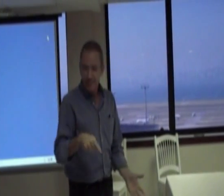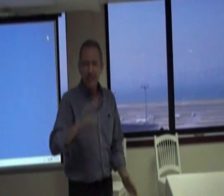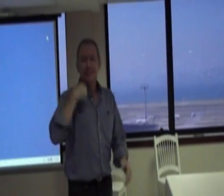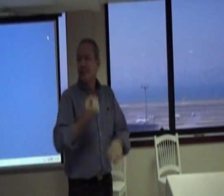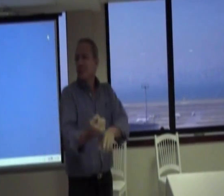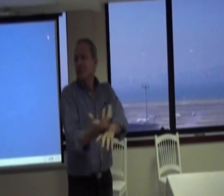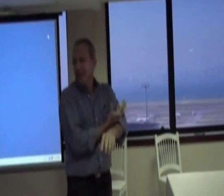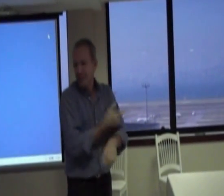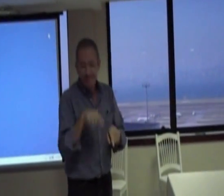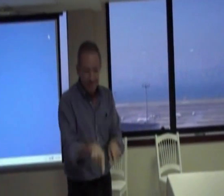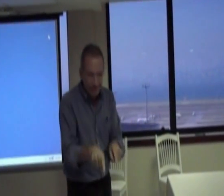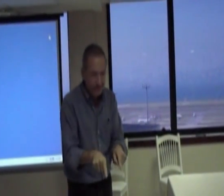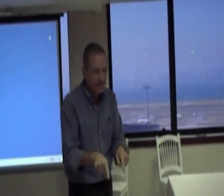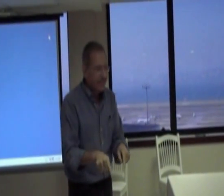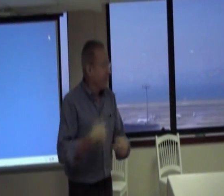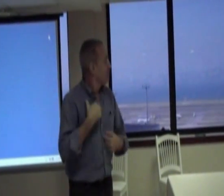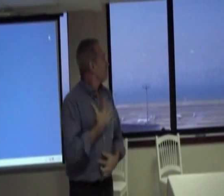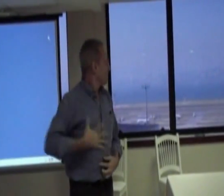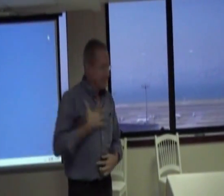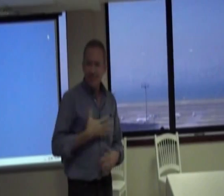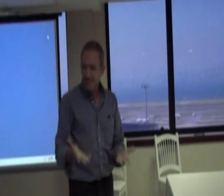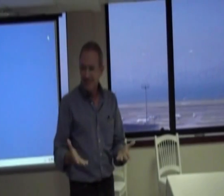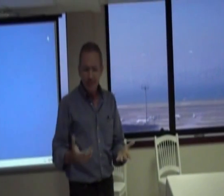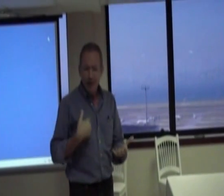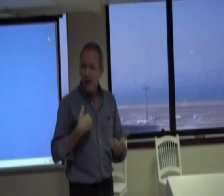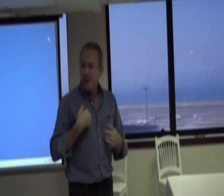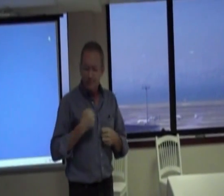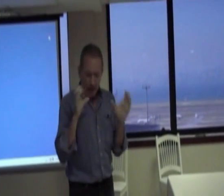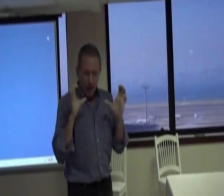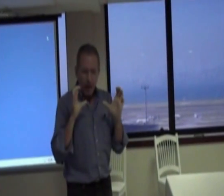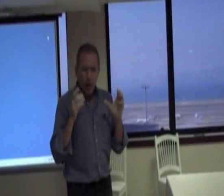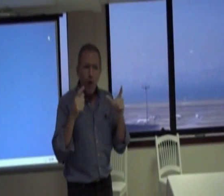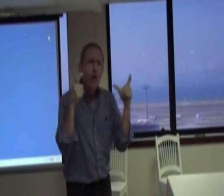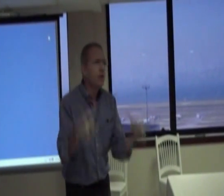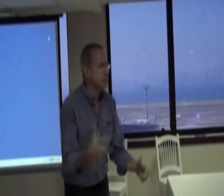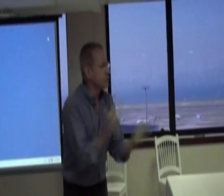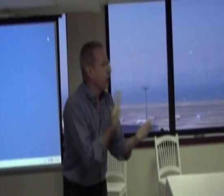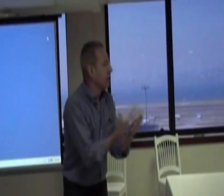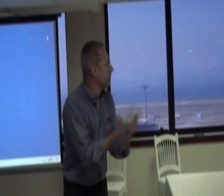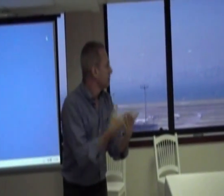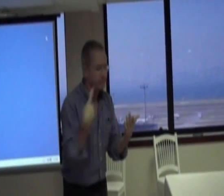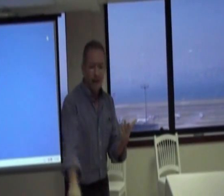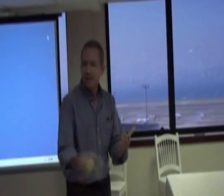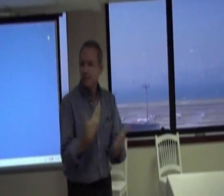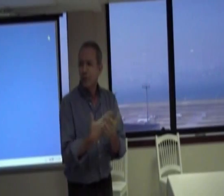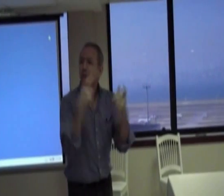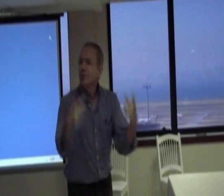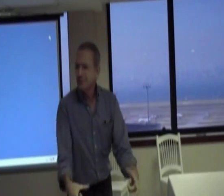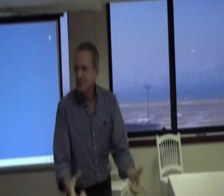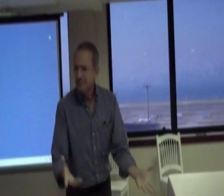filho que é surdo, e é um momento de grande emoção para mim, ter um filho surdo é uma grande felicidade. Porque eu posso agora pensar onde eu